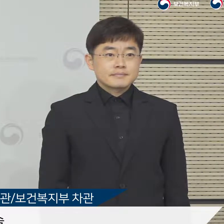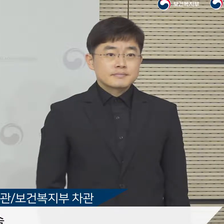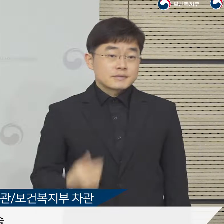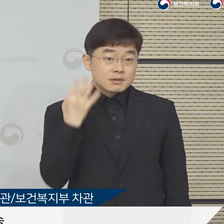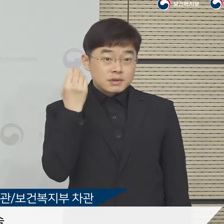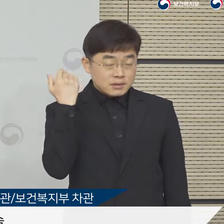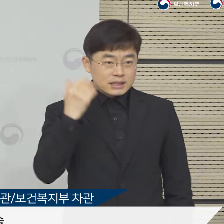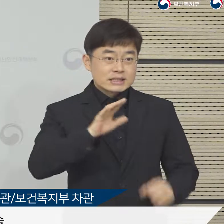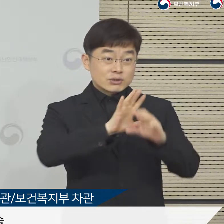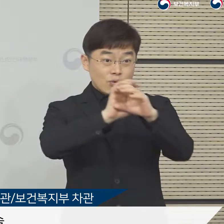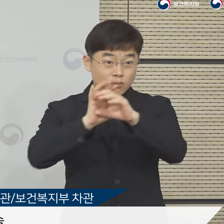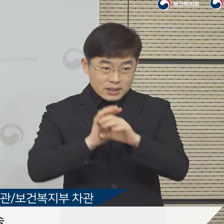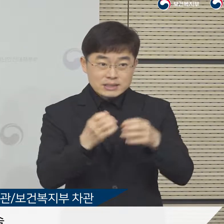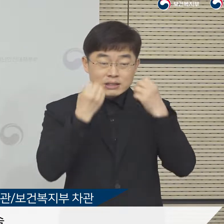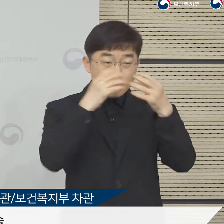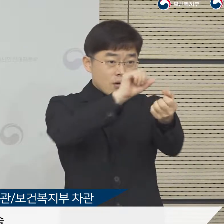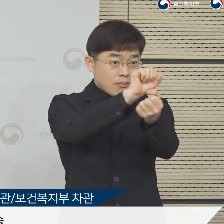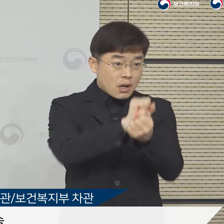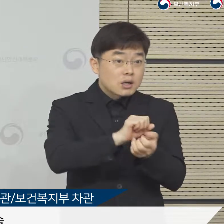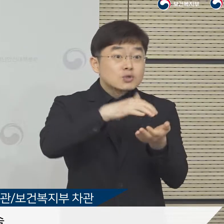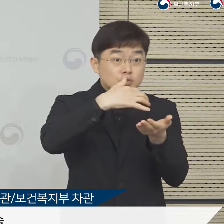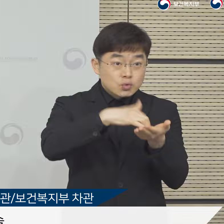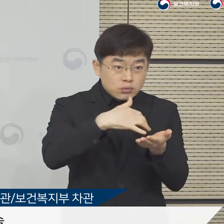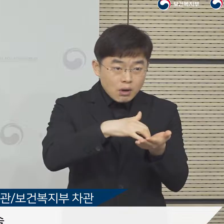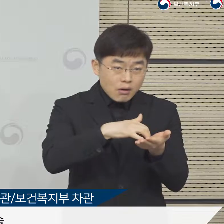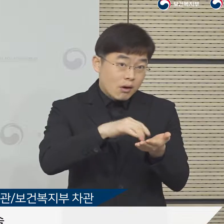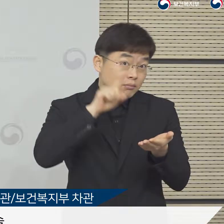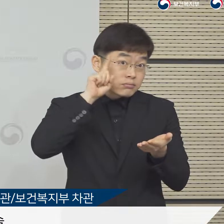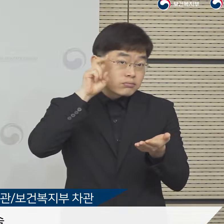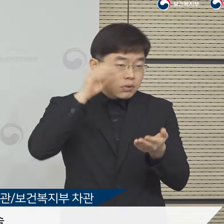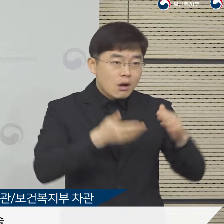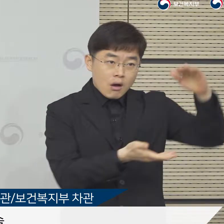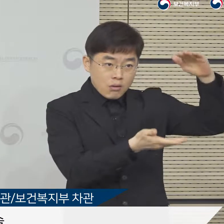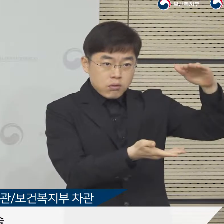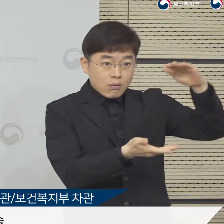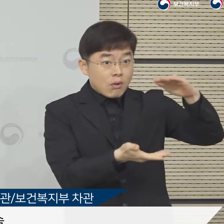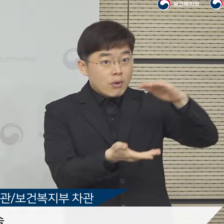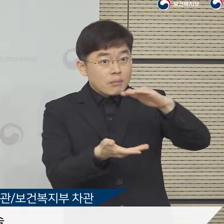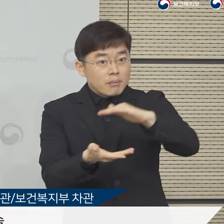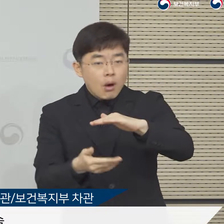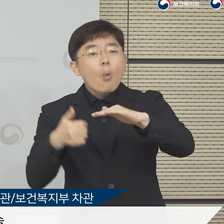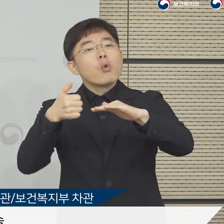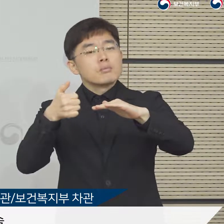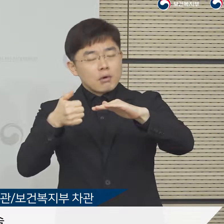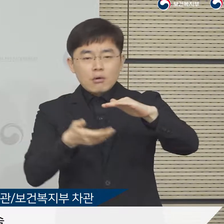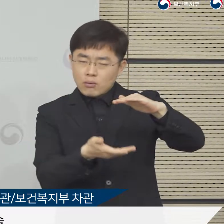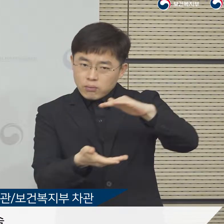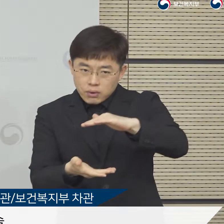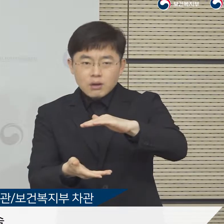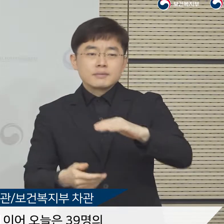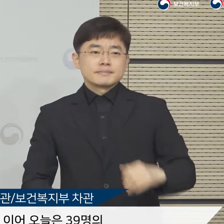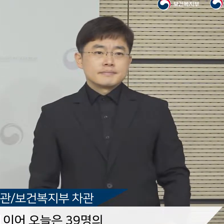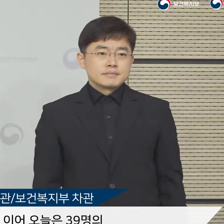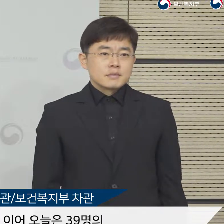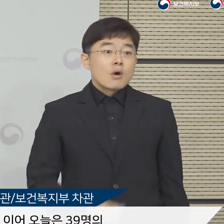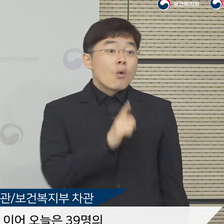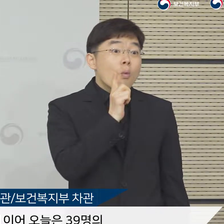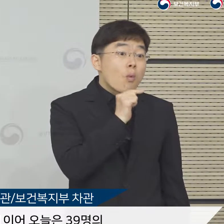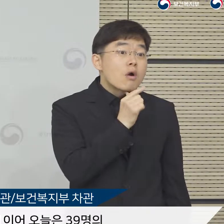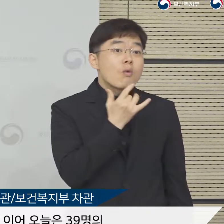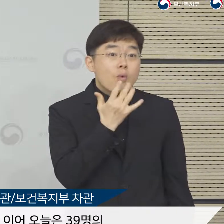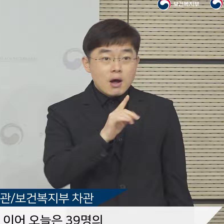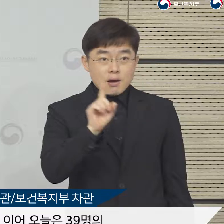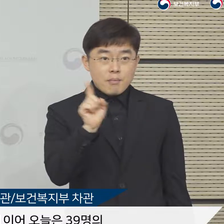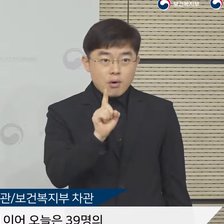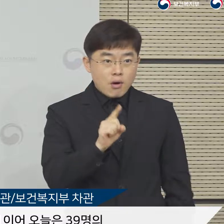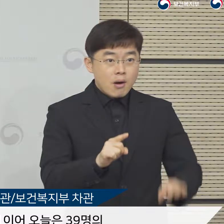최근 코로나19 신규 확진 환자 수가 나흘 연속 50명 내외로 유지되고 있습니다. 월요일과